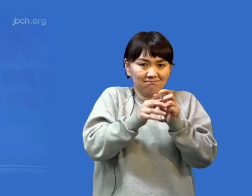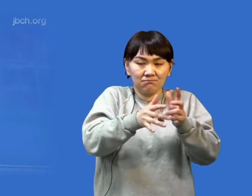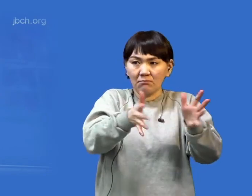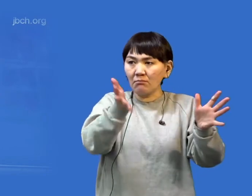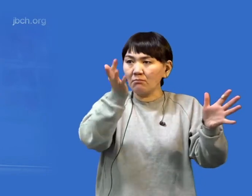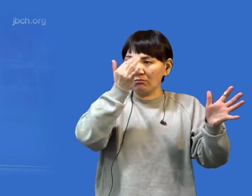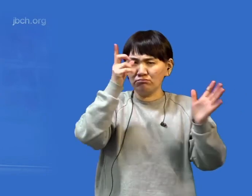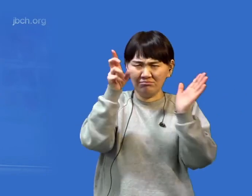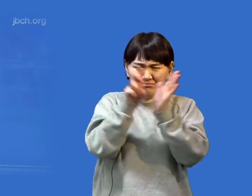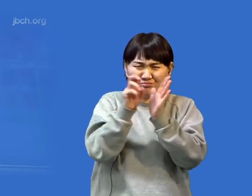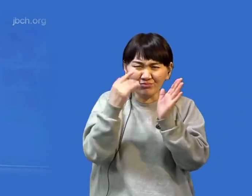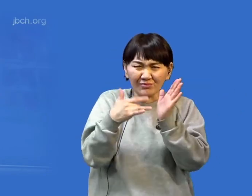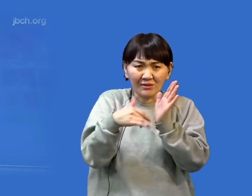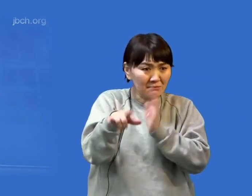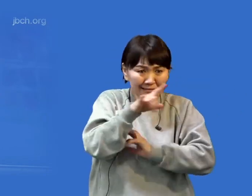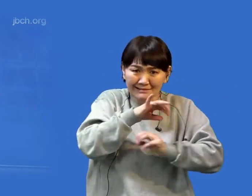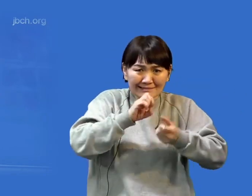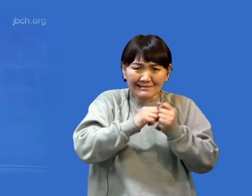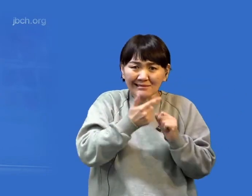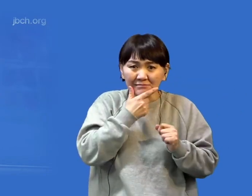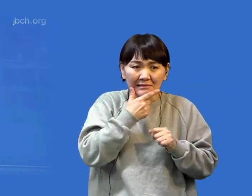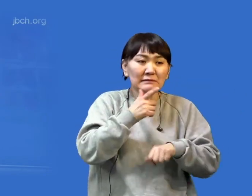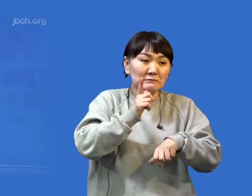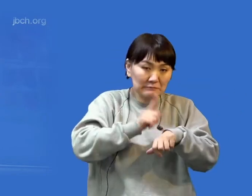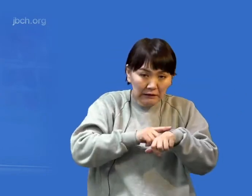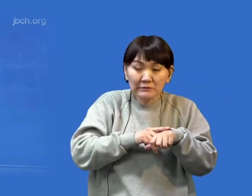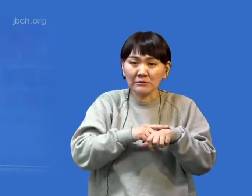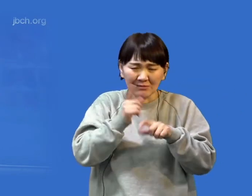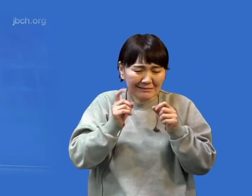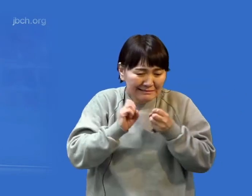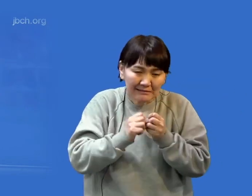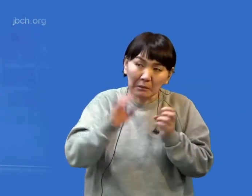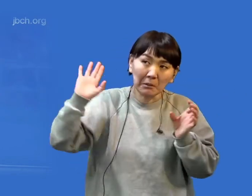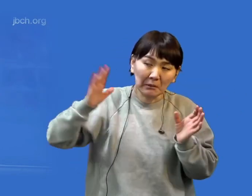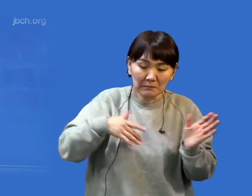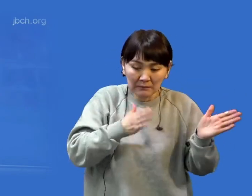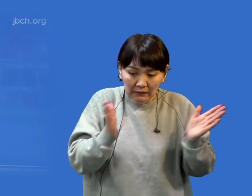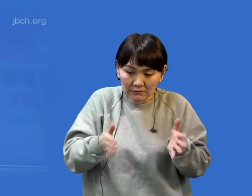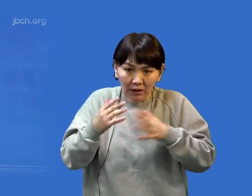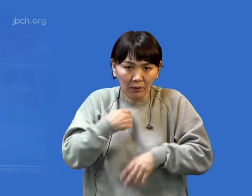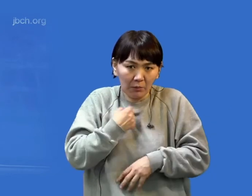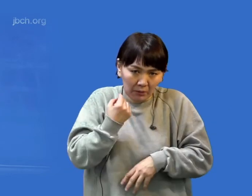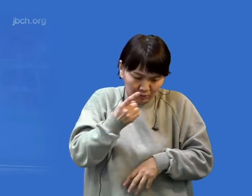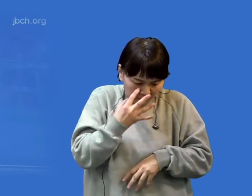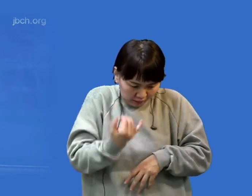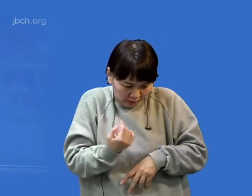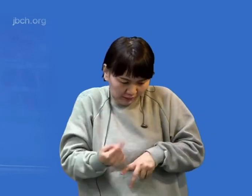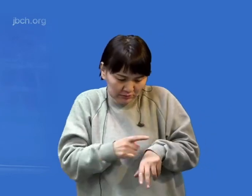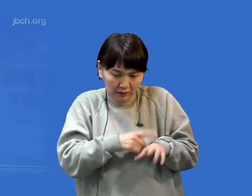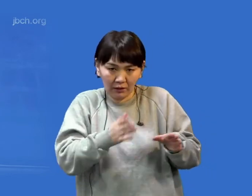гэтэл бид нэр тгийж чадахгүй байгаа учраас байнга цаг ингээд сунгагдаад урцсаад л байна.